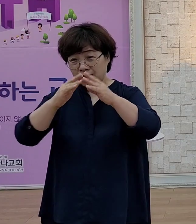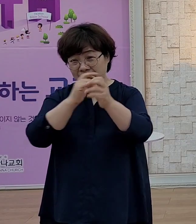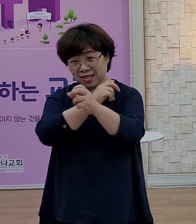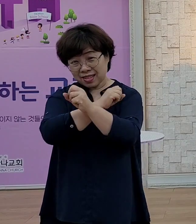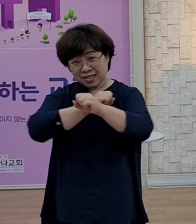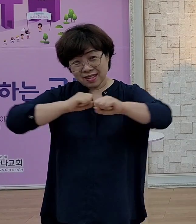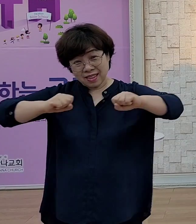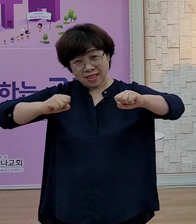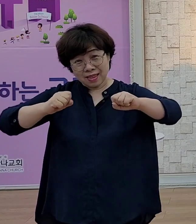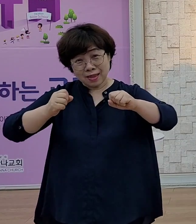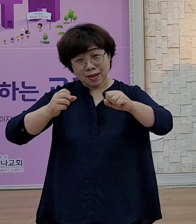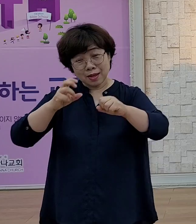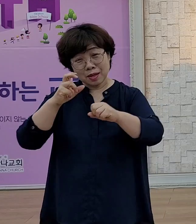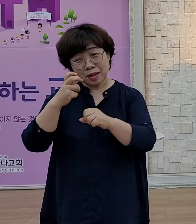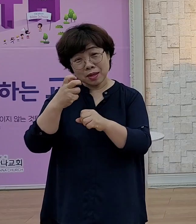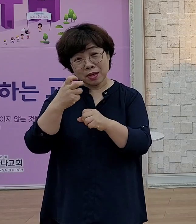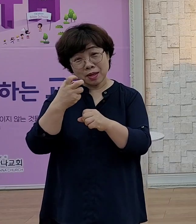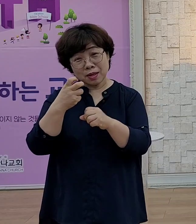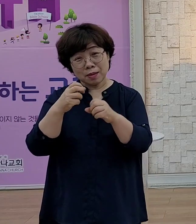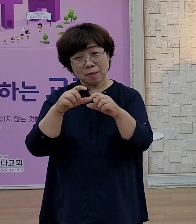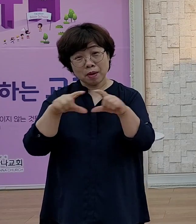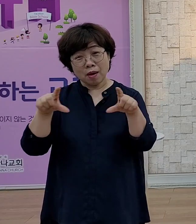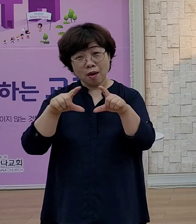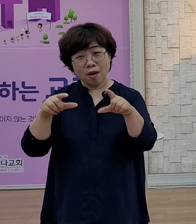자랑하는 마음, 그리고